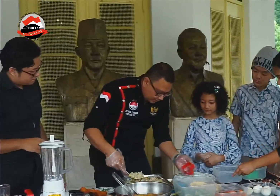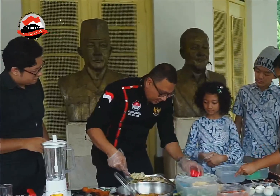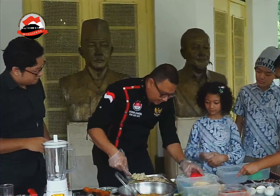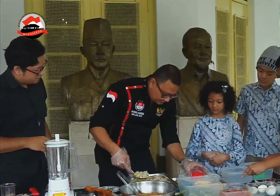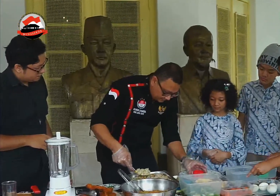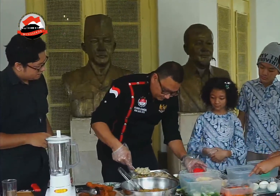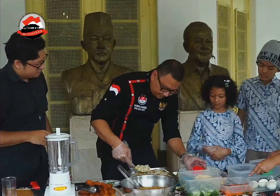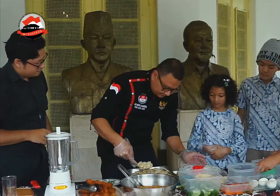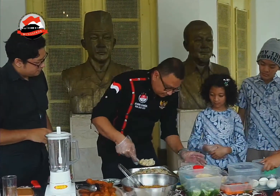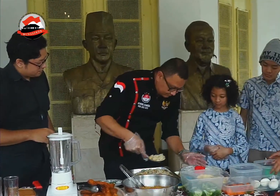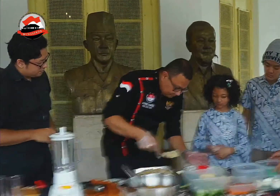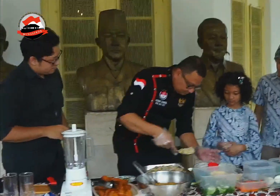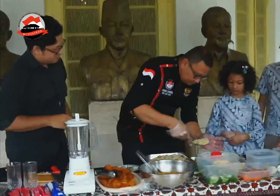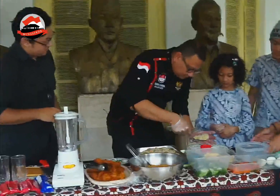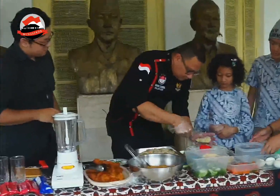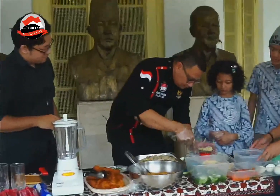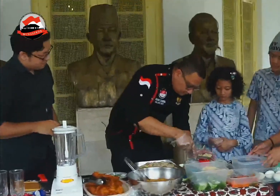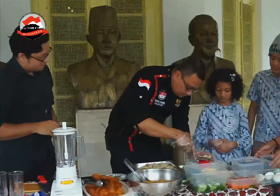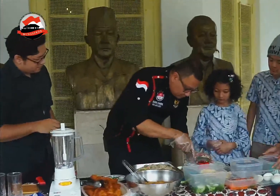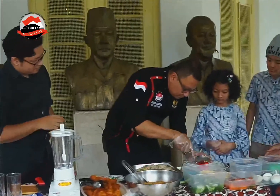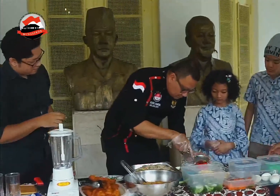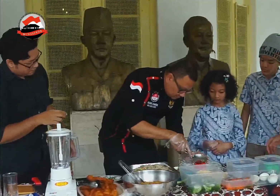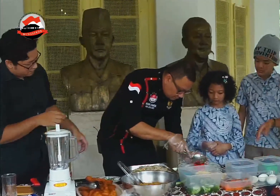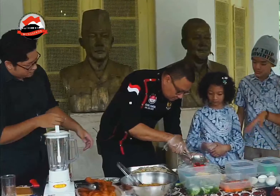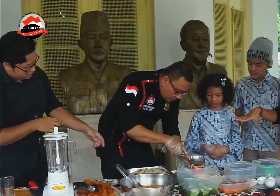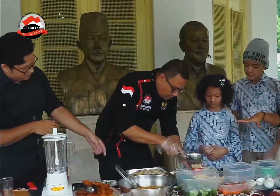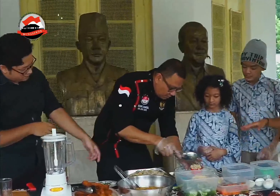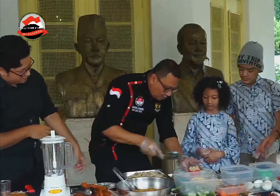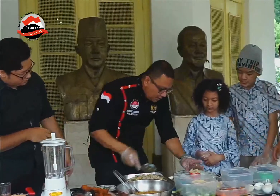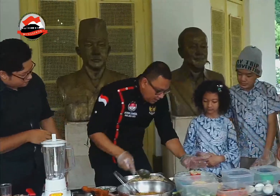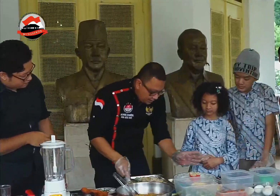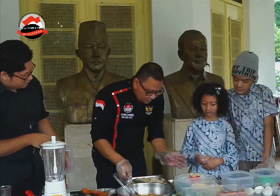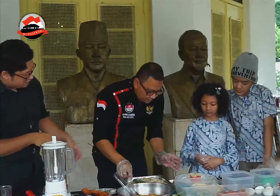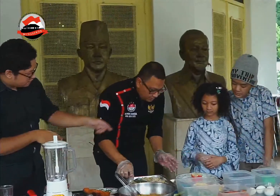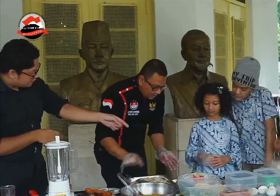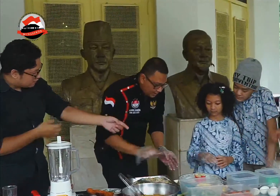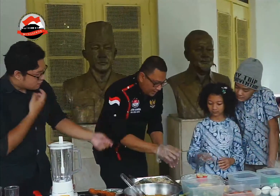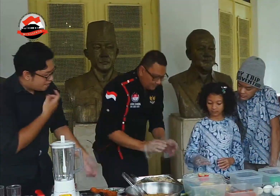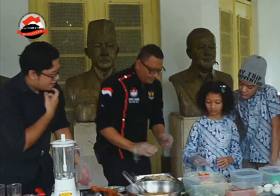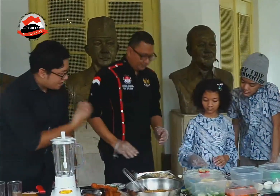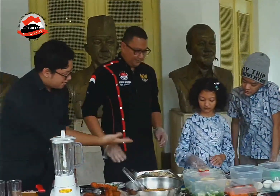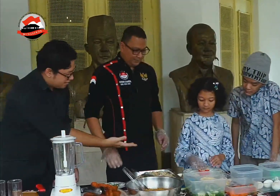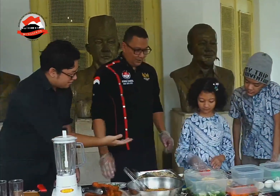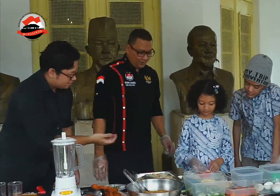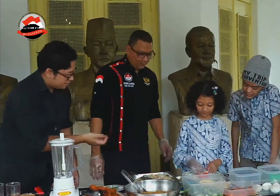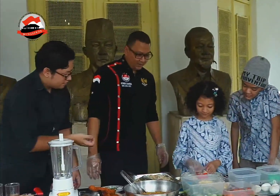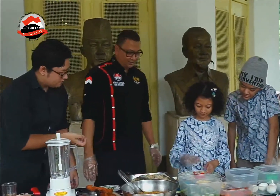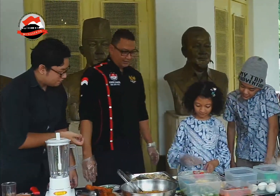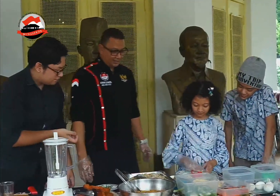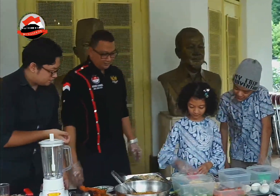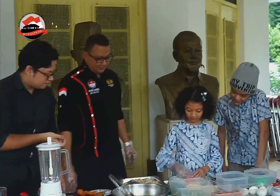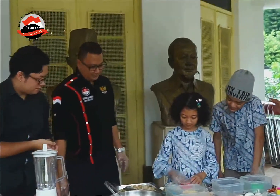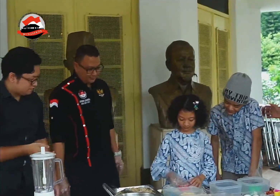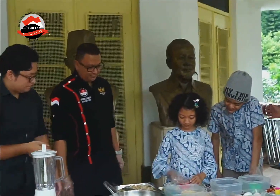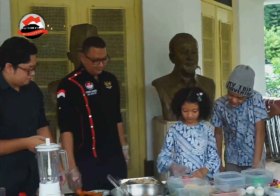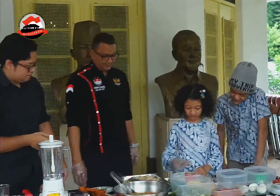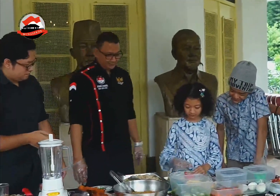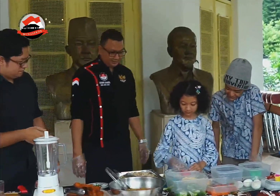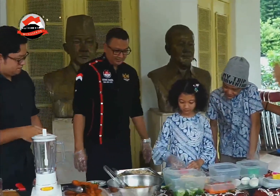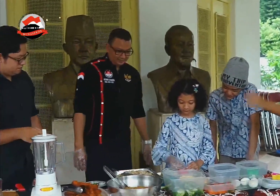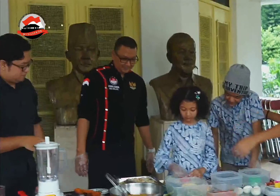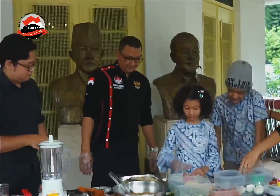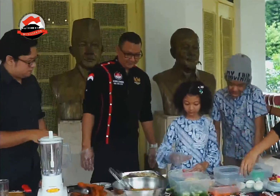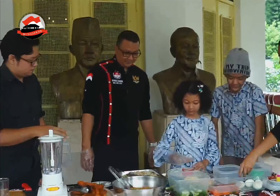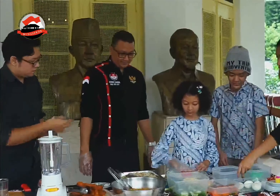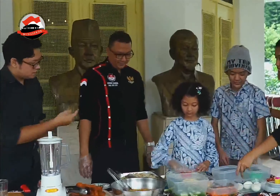kita bentuk ya. Nah, mungkin nada aja kali ya chef yang yuk. Ini. Oh, nada aja yuk. Biar, nada aja. Biar ini. Yuk, pinter. Paul juga